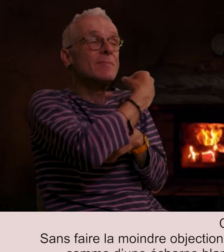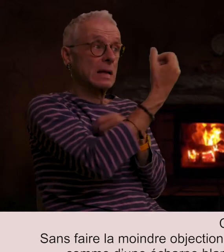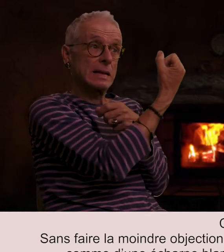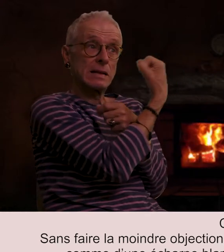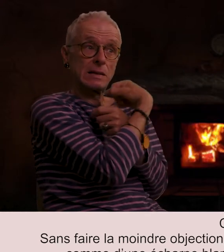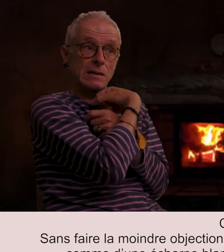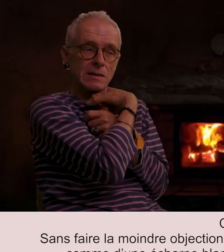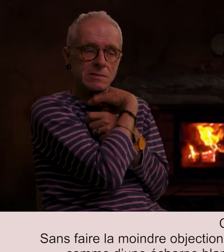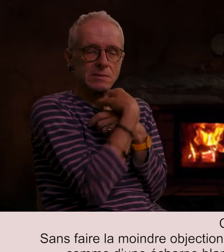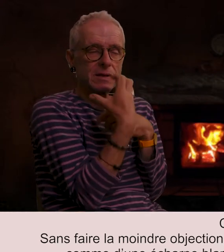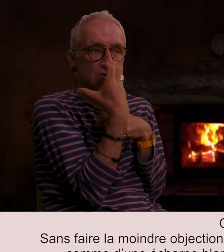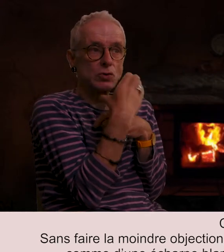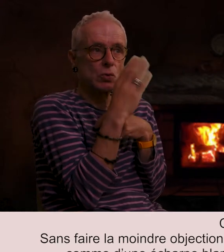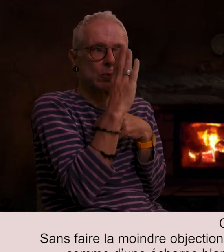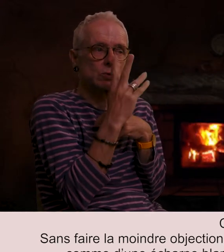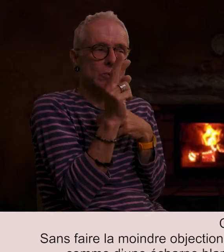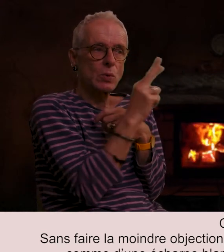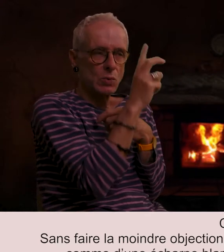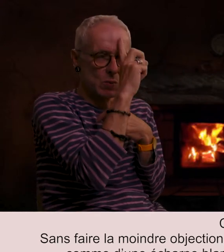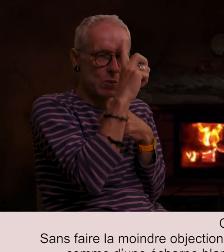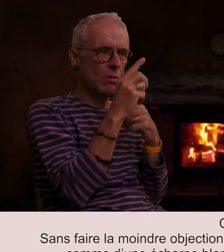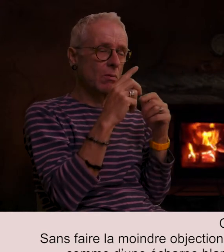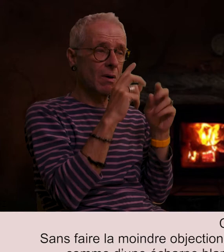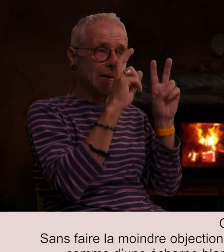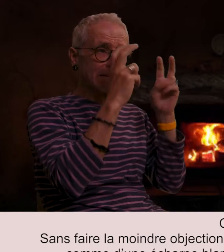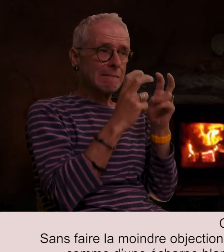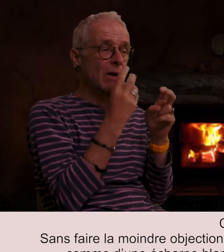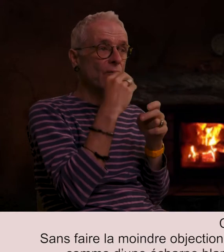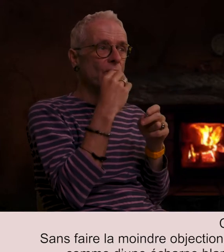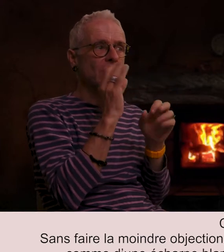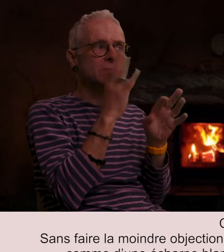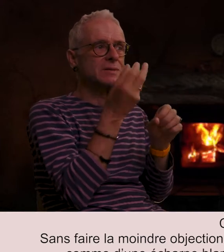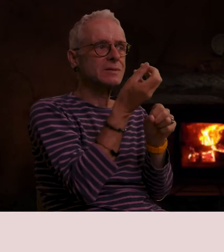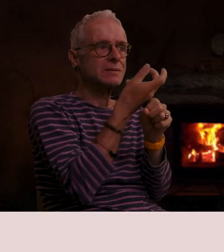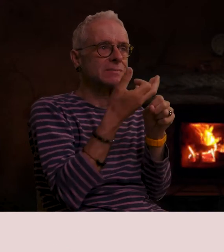tête dans mon sein pour se réchauffer un peu car elle était devenue froide comme un marbre